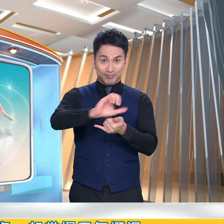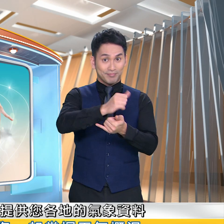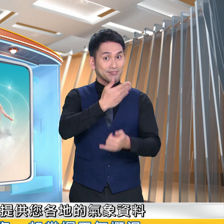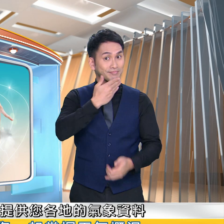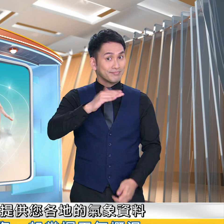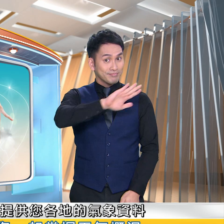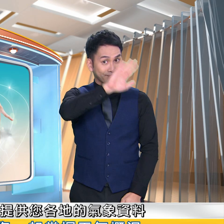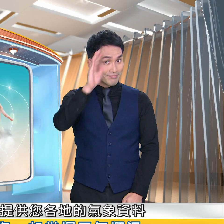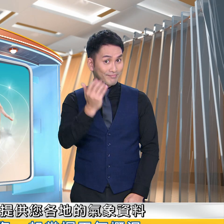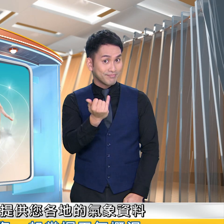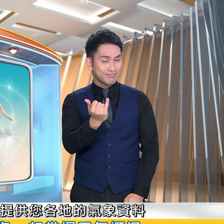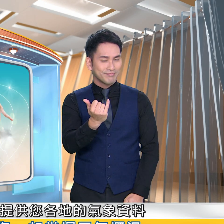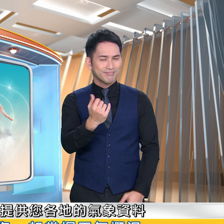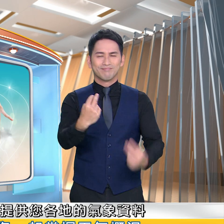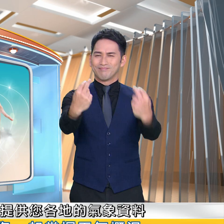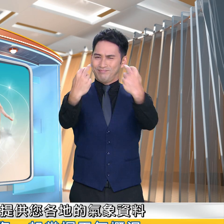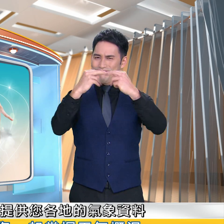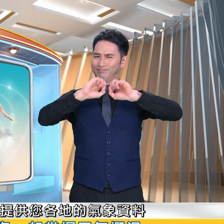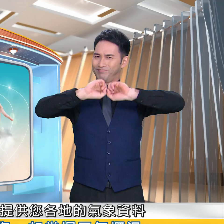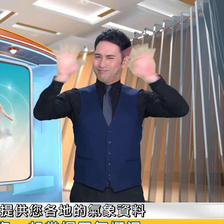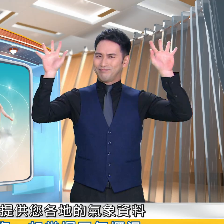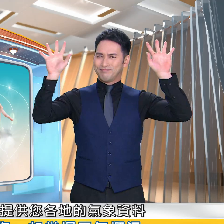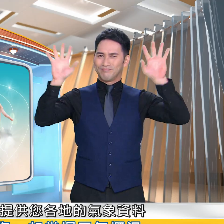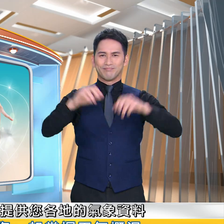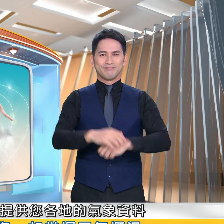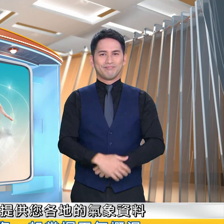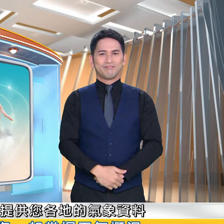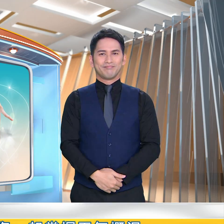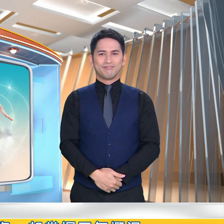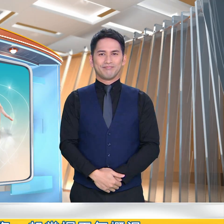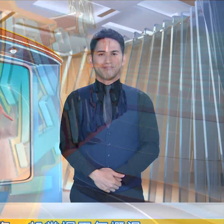气，接着提供您各地的气象资料。